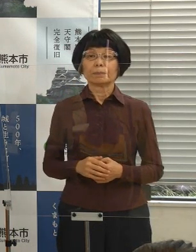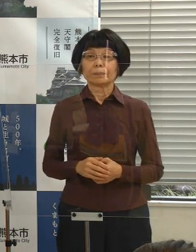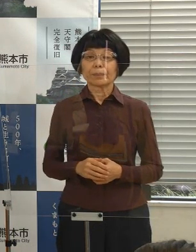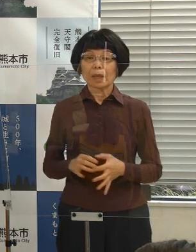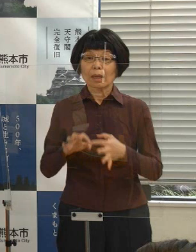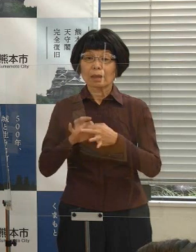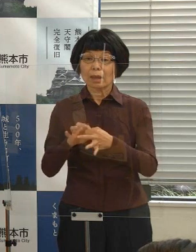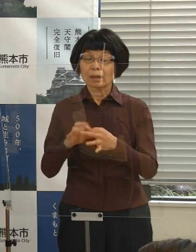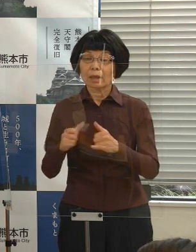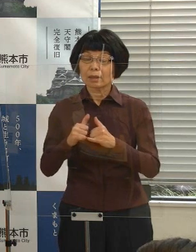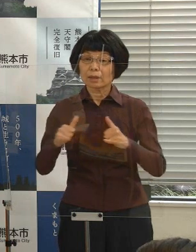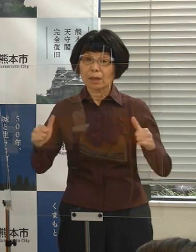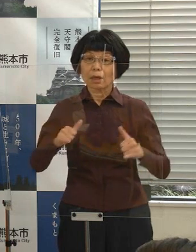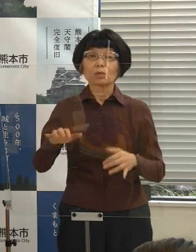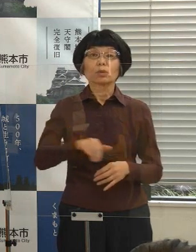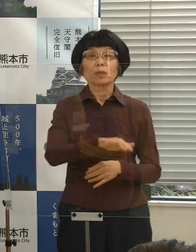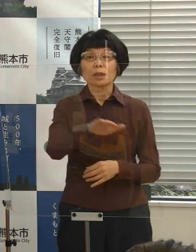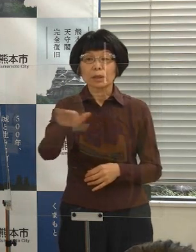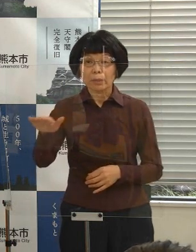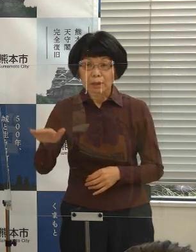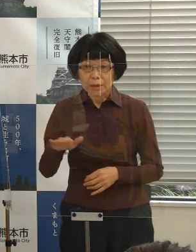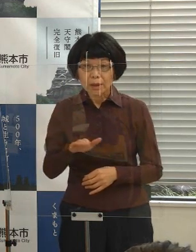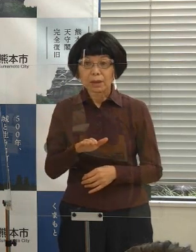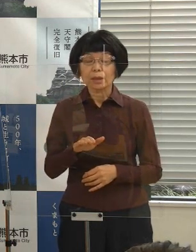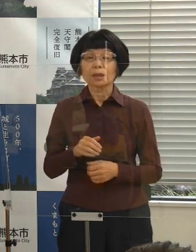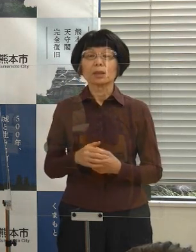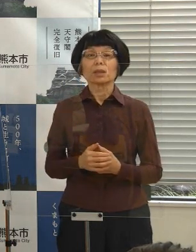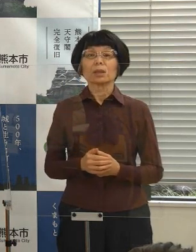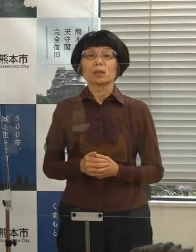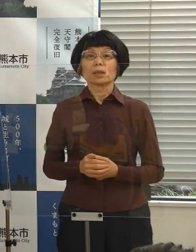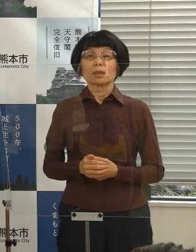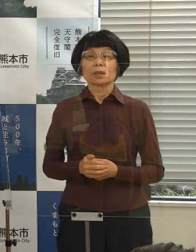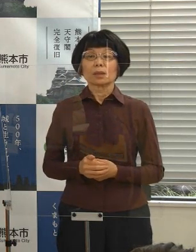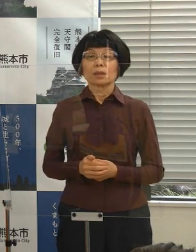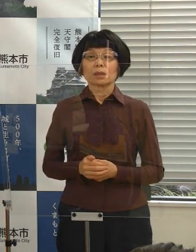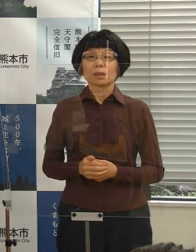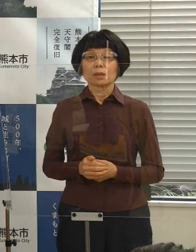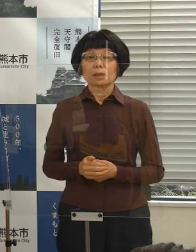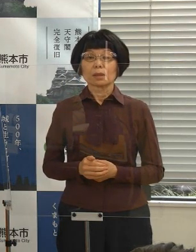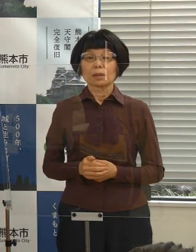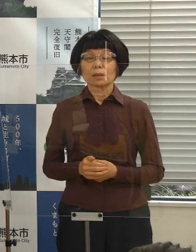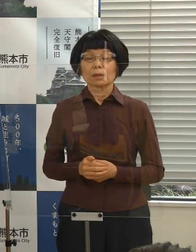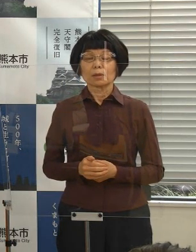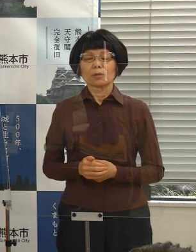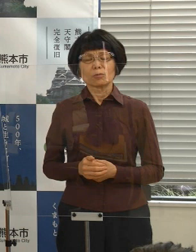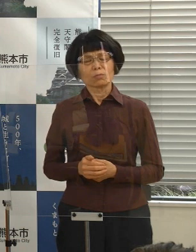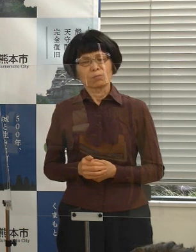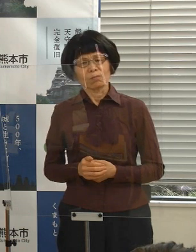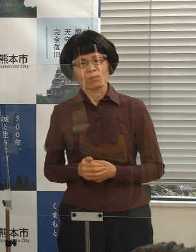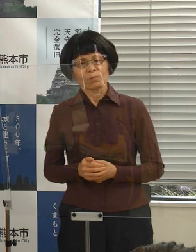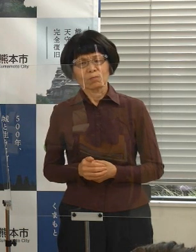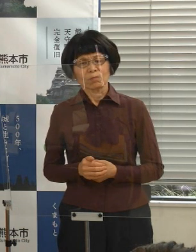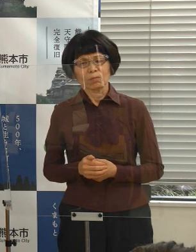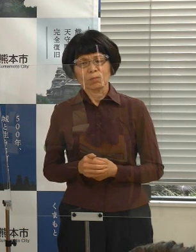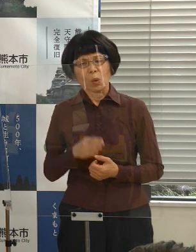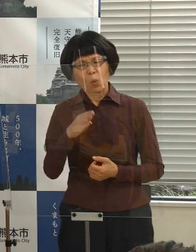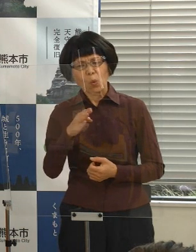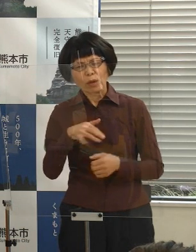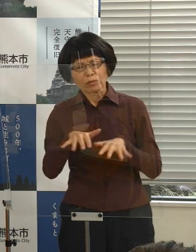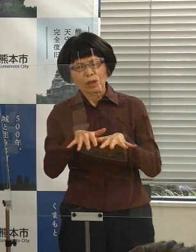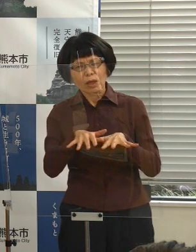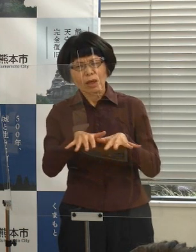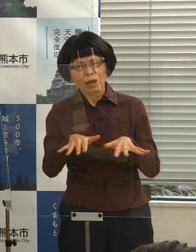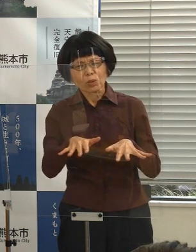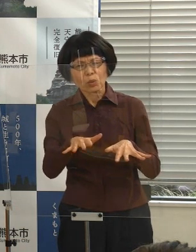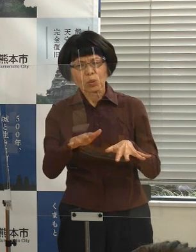皆さんにですね、まあ、いろんな悪い影響が起こらないようにするということは、我々現場の事